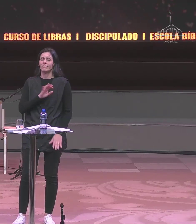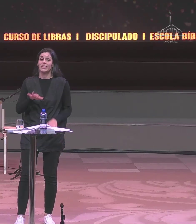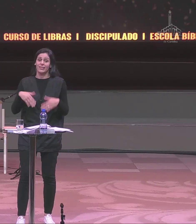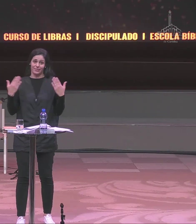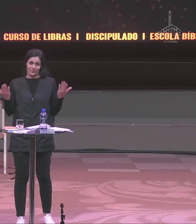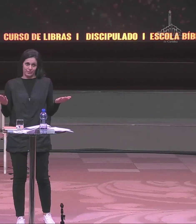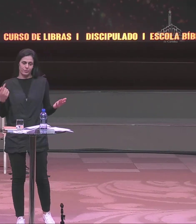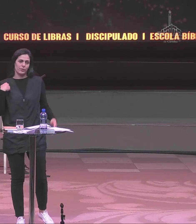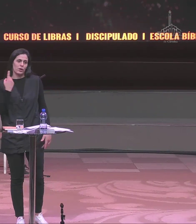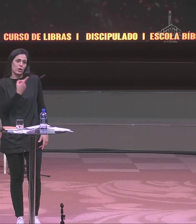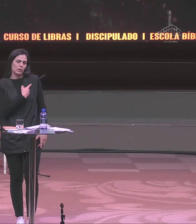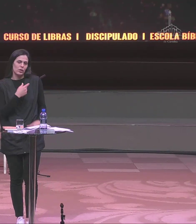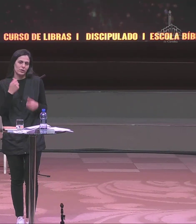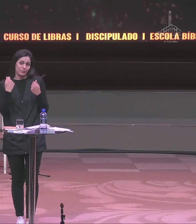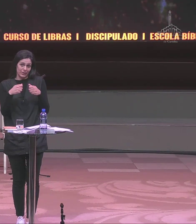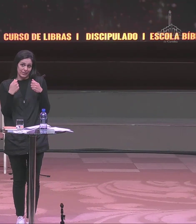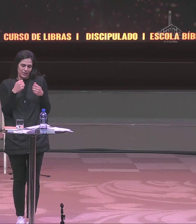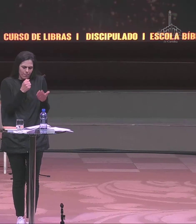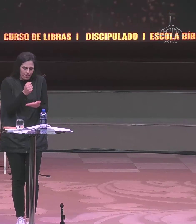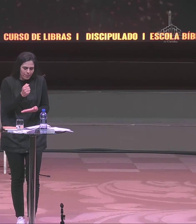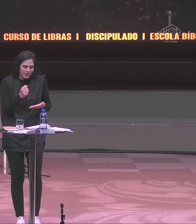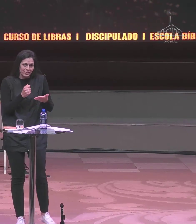Santo. E